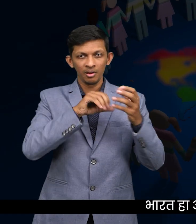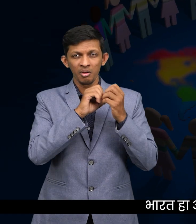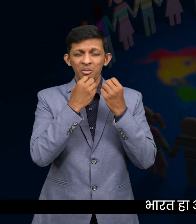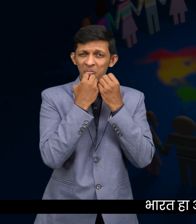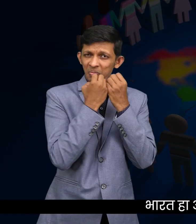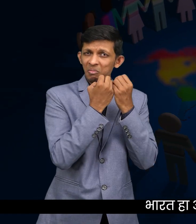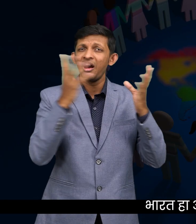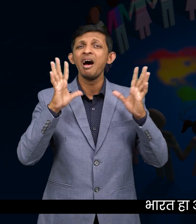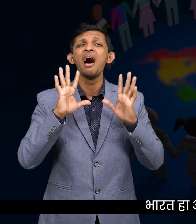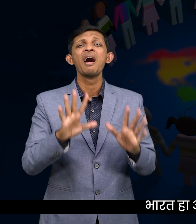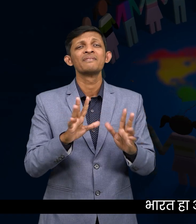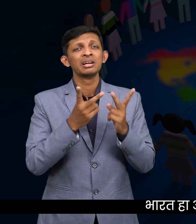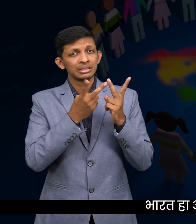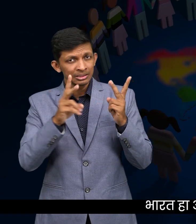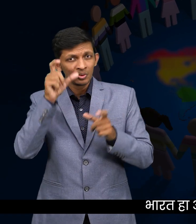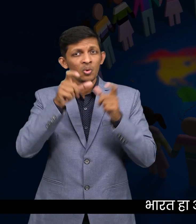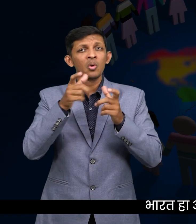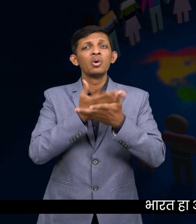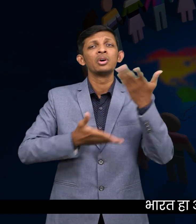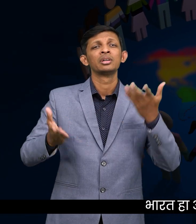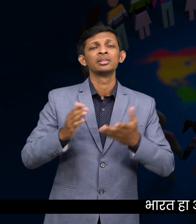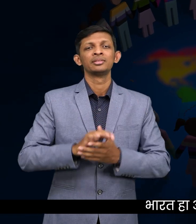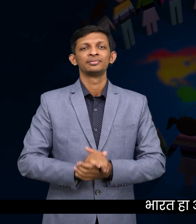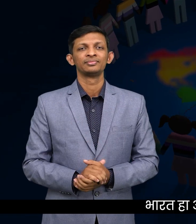भारत हा अनेक विविधतेचा देश आहे.